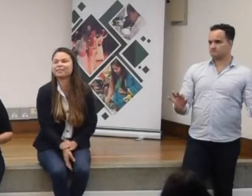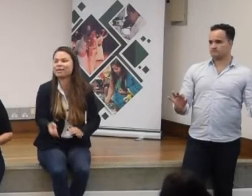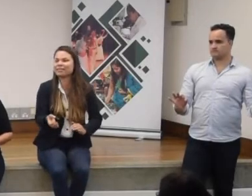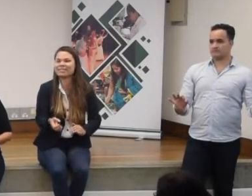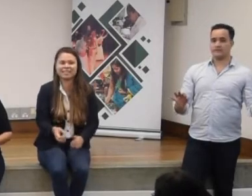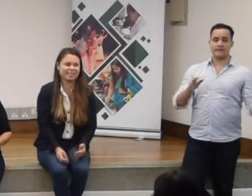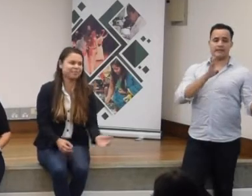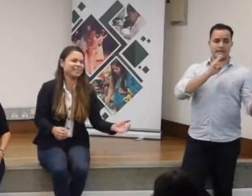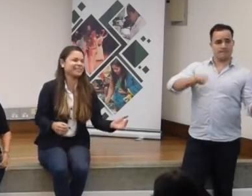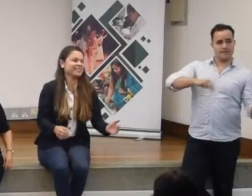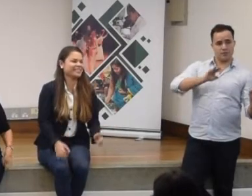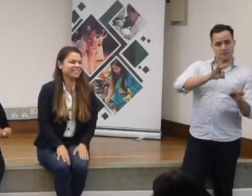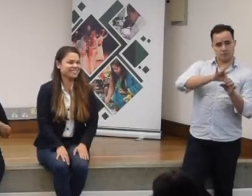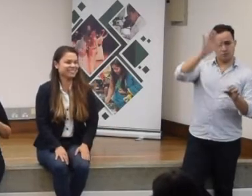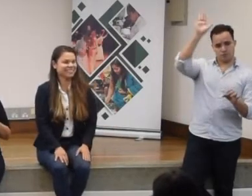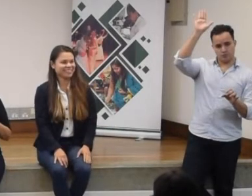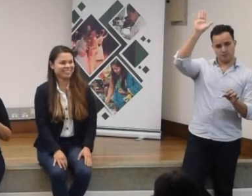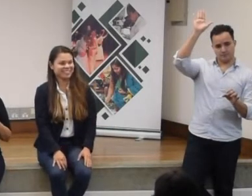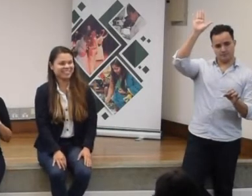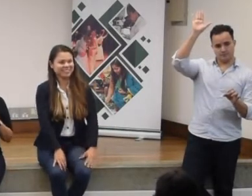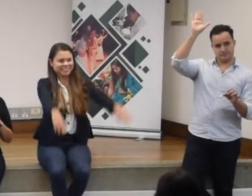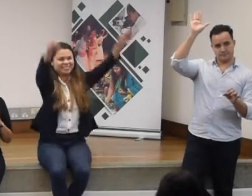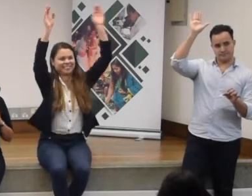¿Quiénes votan miércoles? ¿Quiénes votan